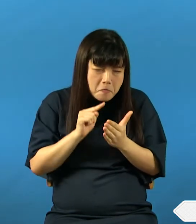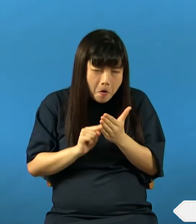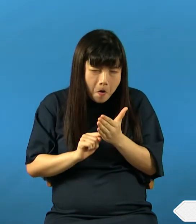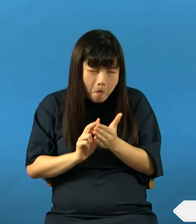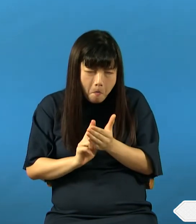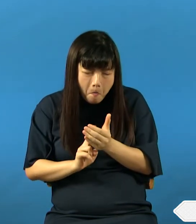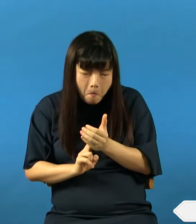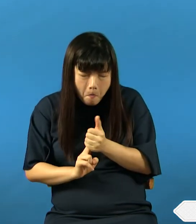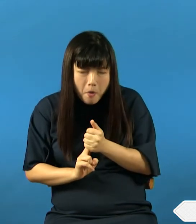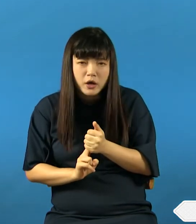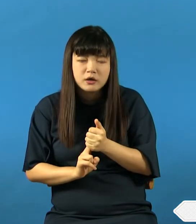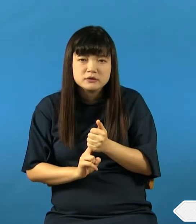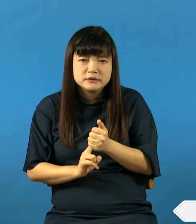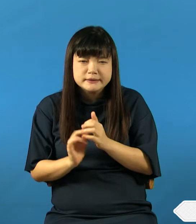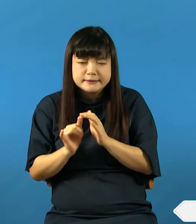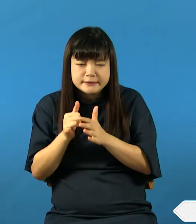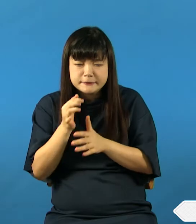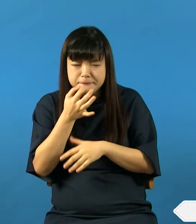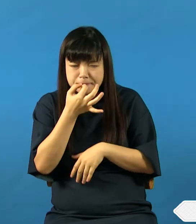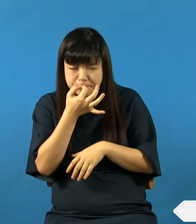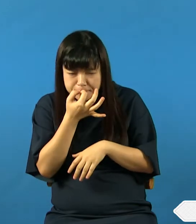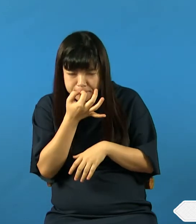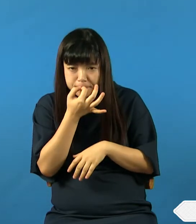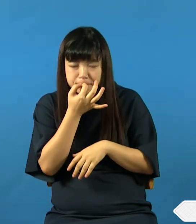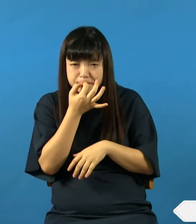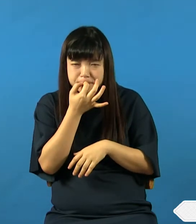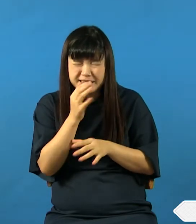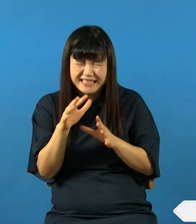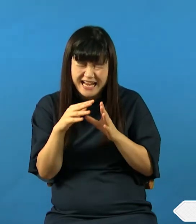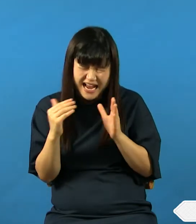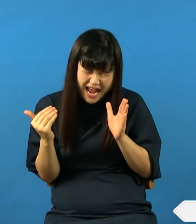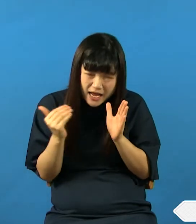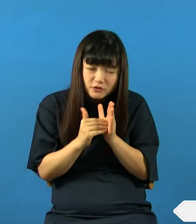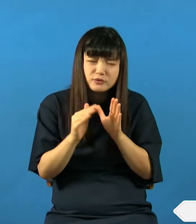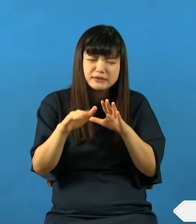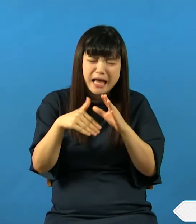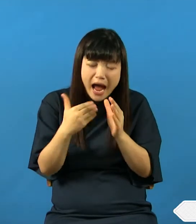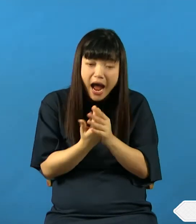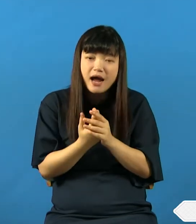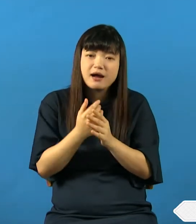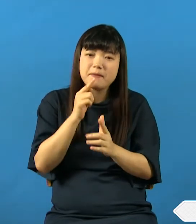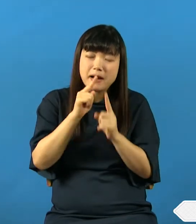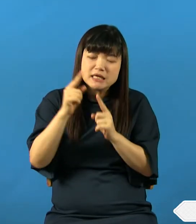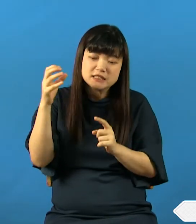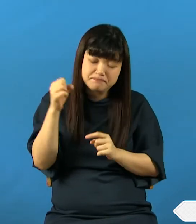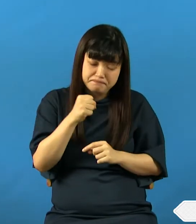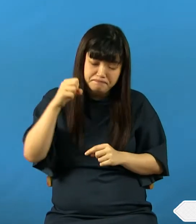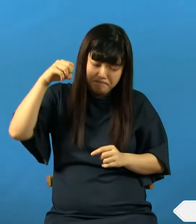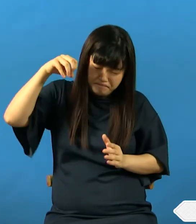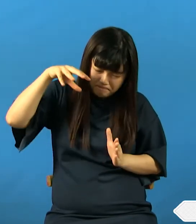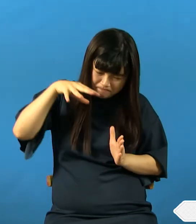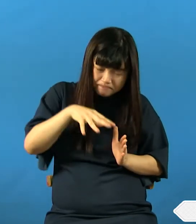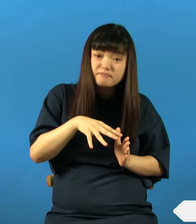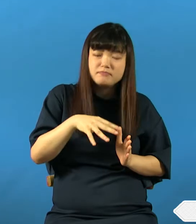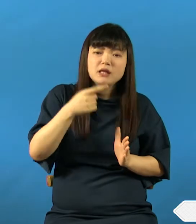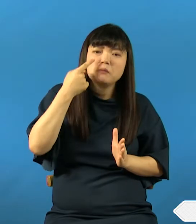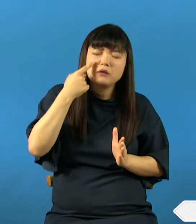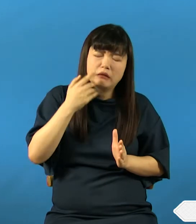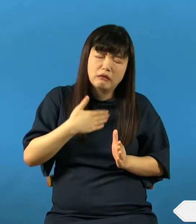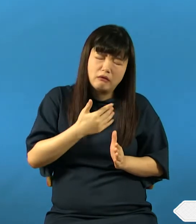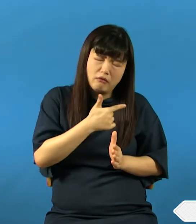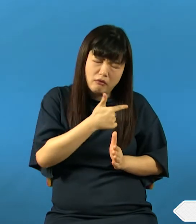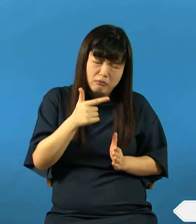이 감추어져 있는 그런 세속적인 동기, 그까지도 다 비추어 보십시오.